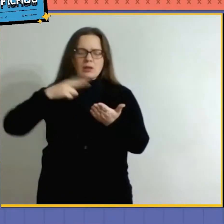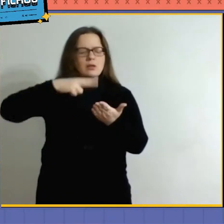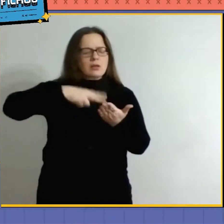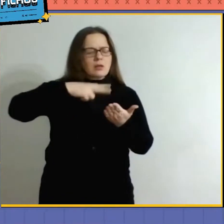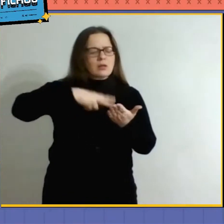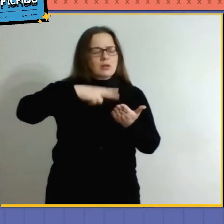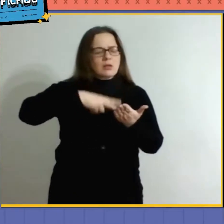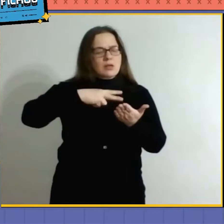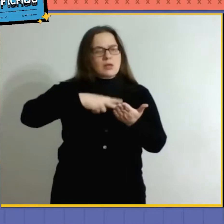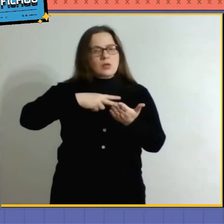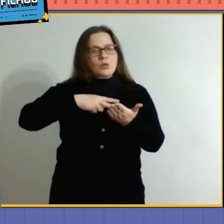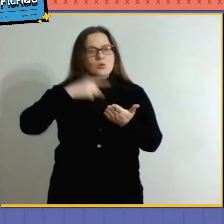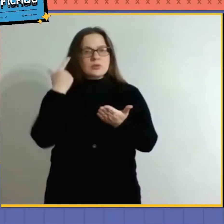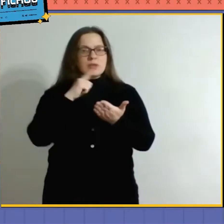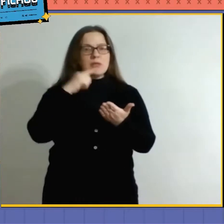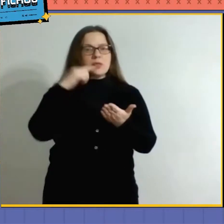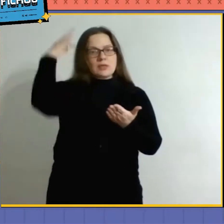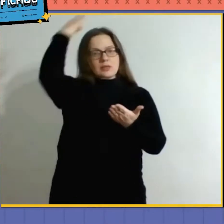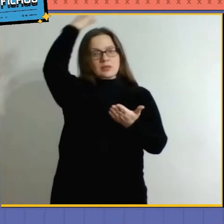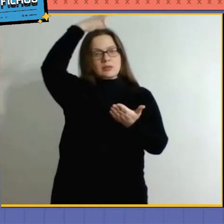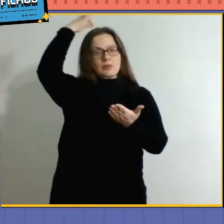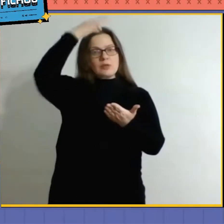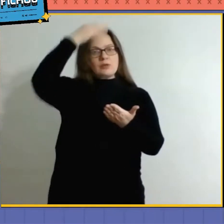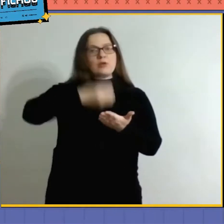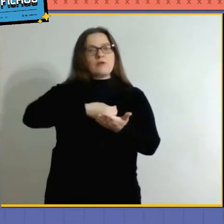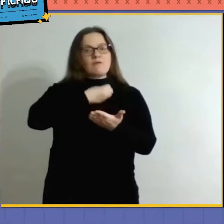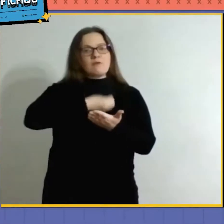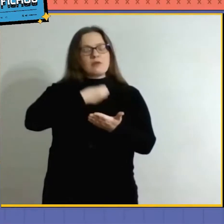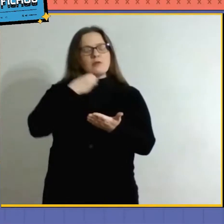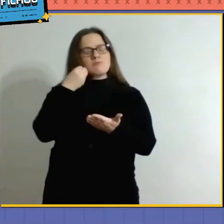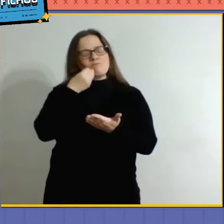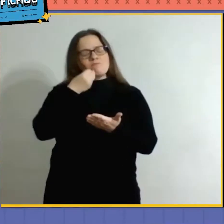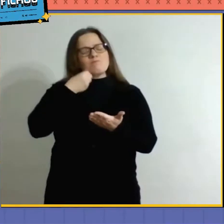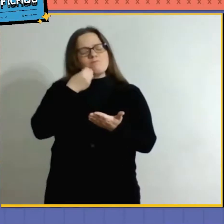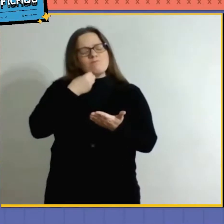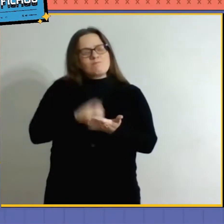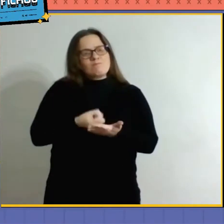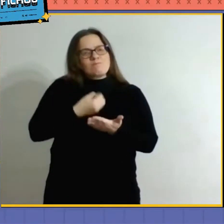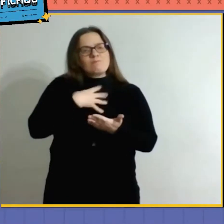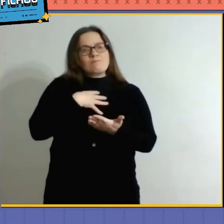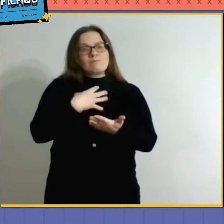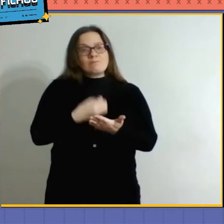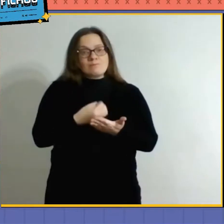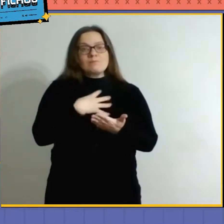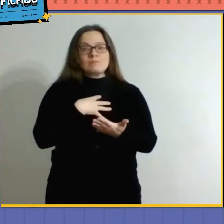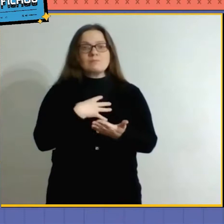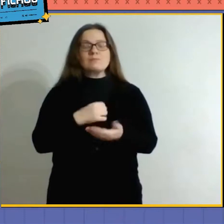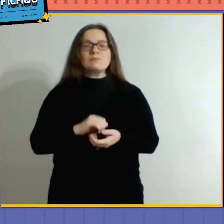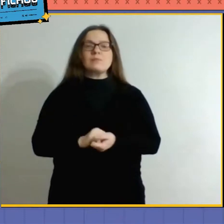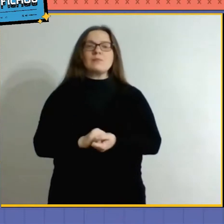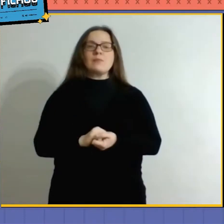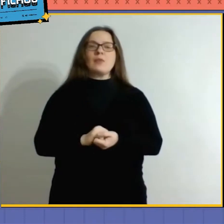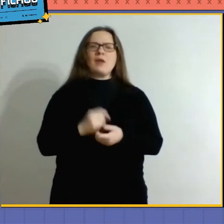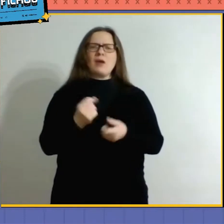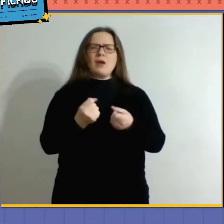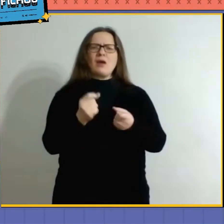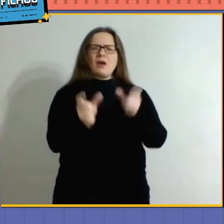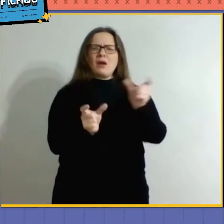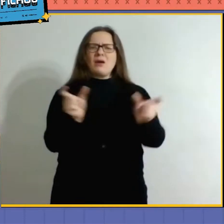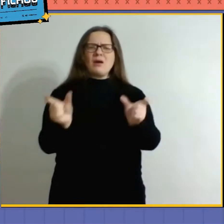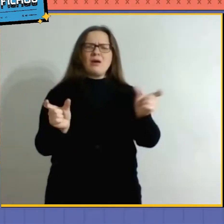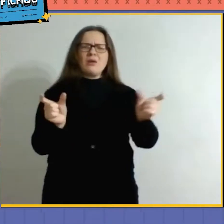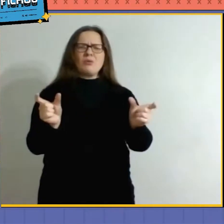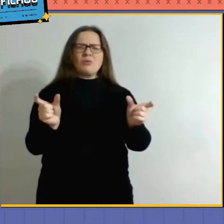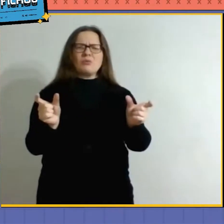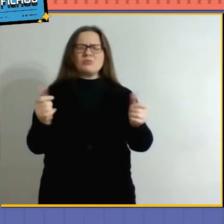adolescentes sabe e a gente percebe que muitas vezes em alguns diz assim eu não entendo a Bíblia eu não